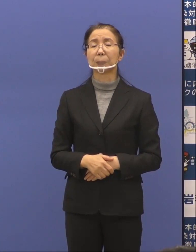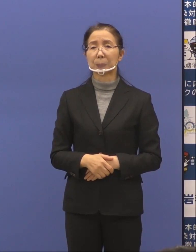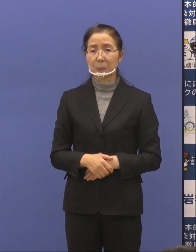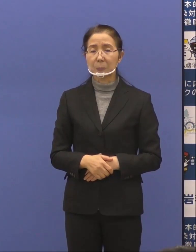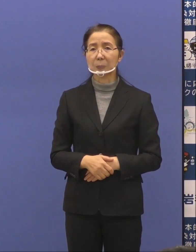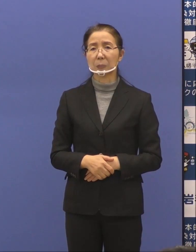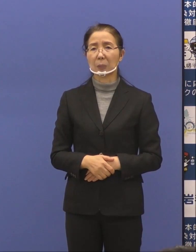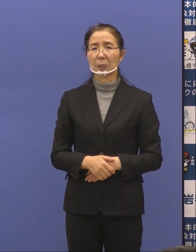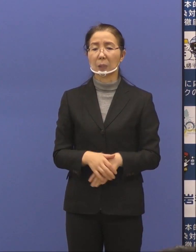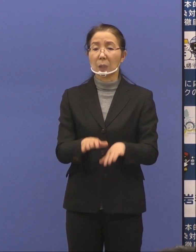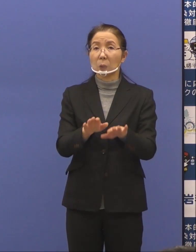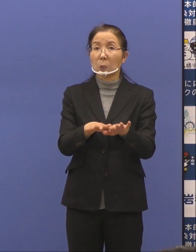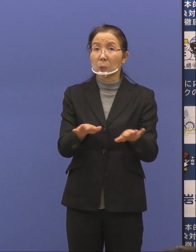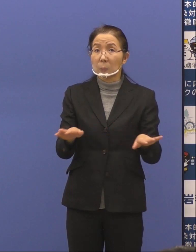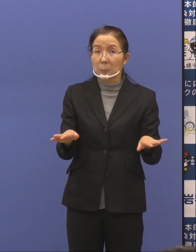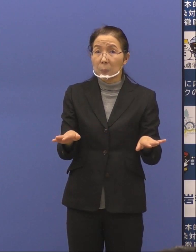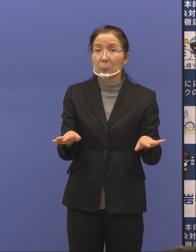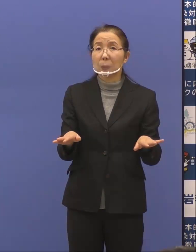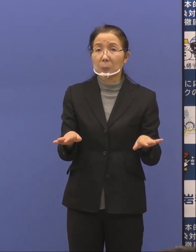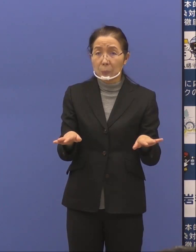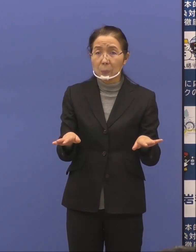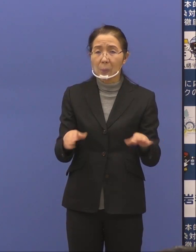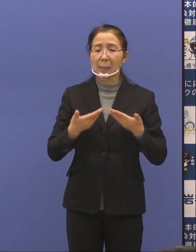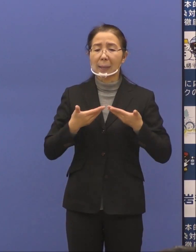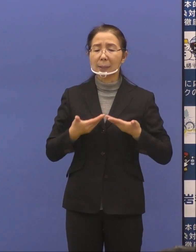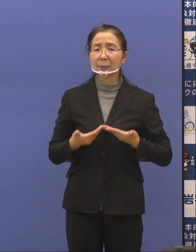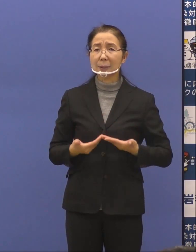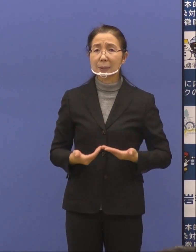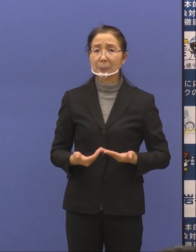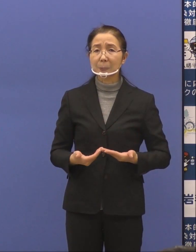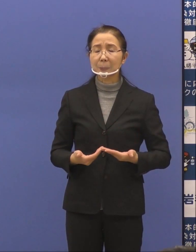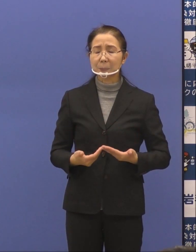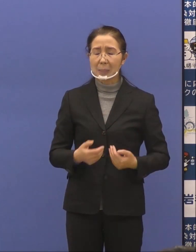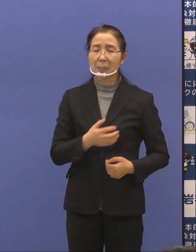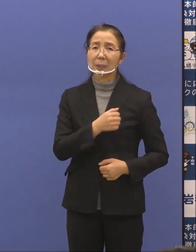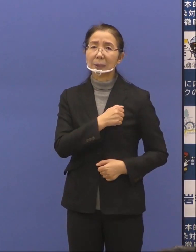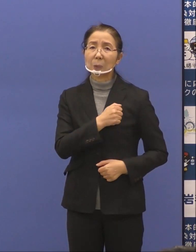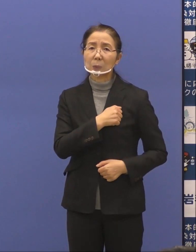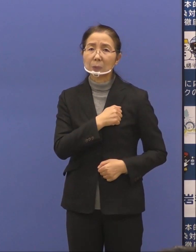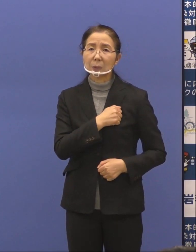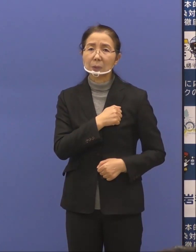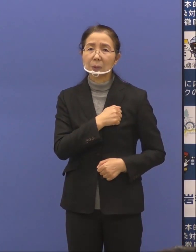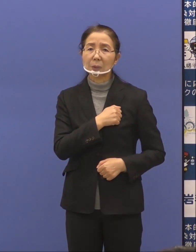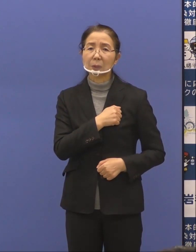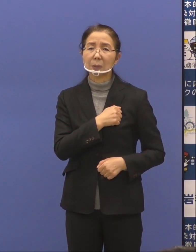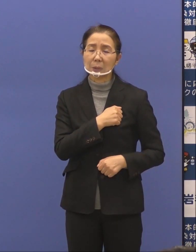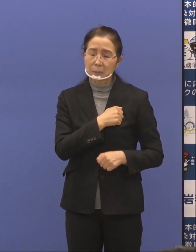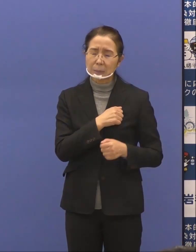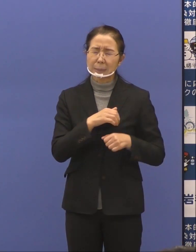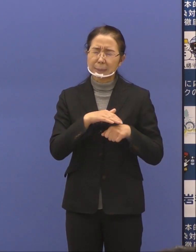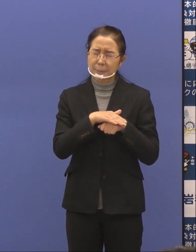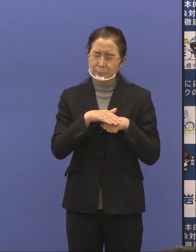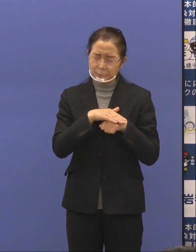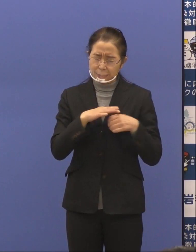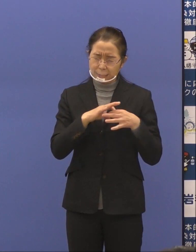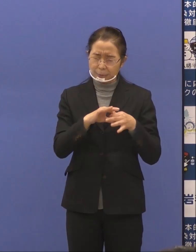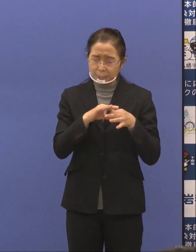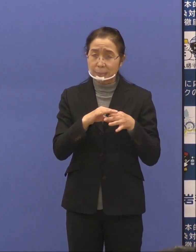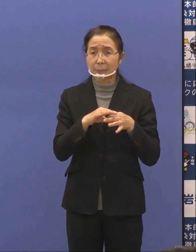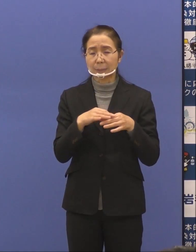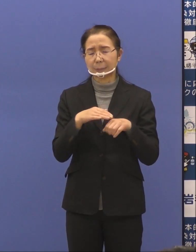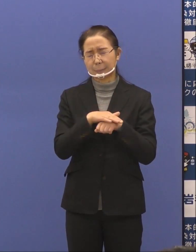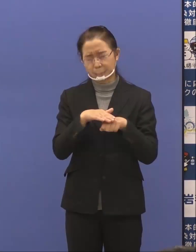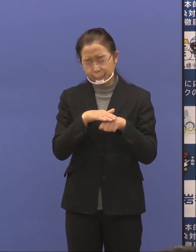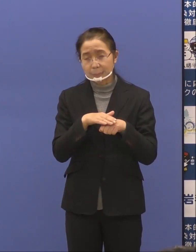子ども児童の安全、場合によっては命に関わる重要なこと